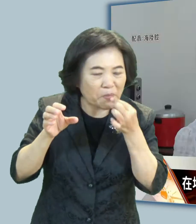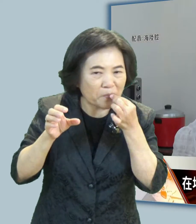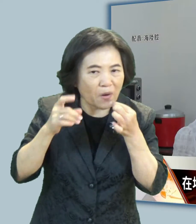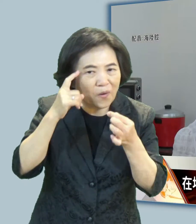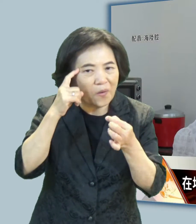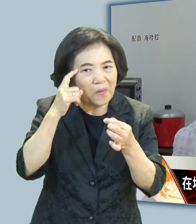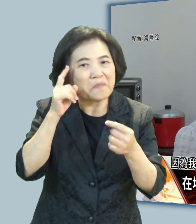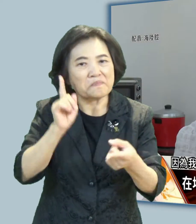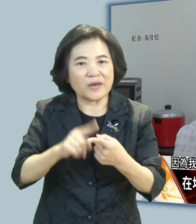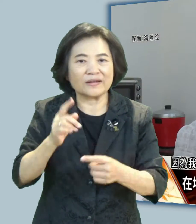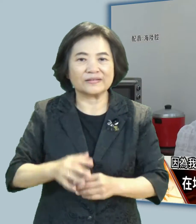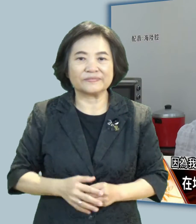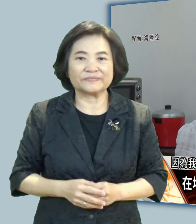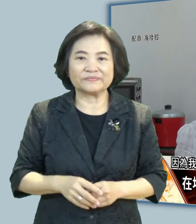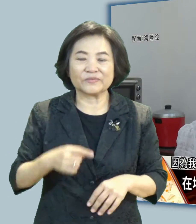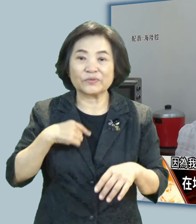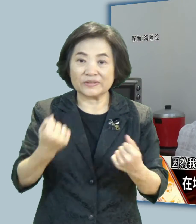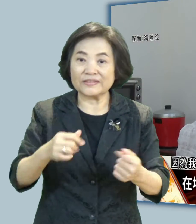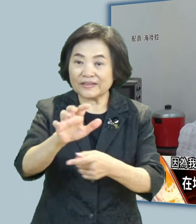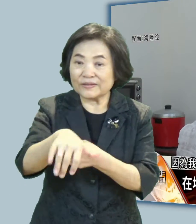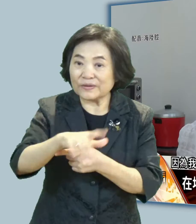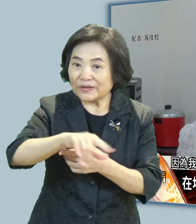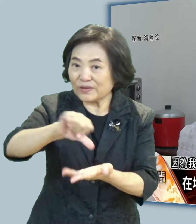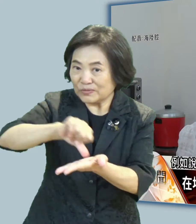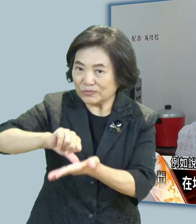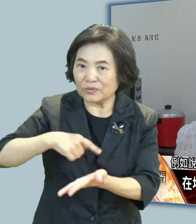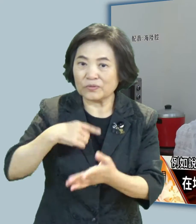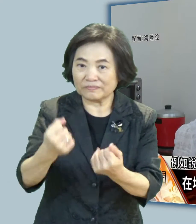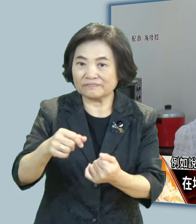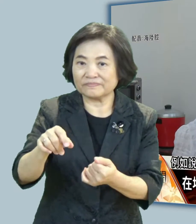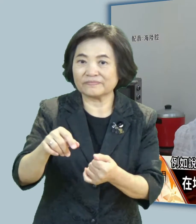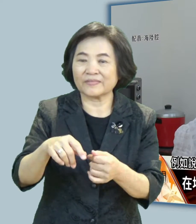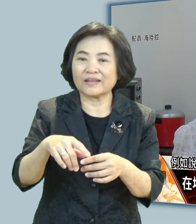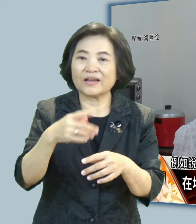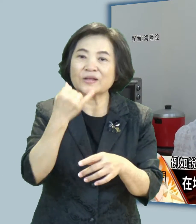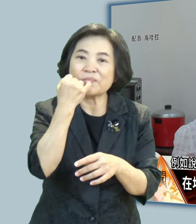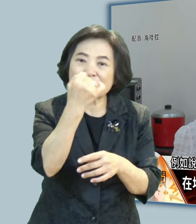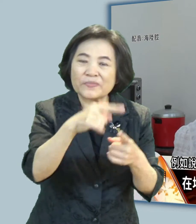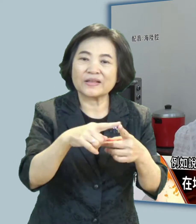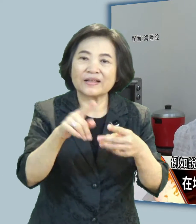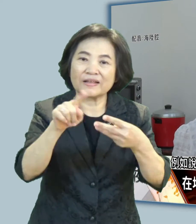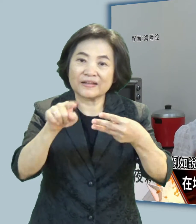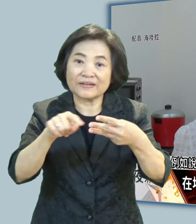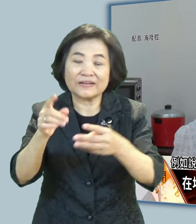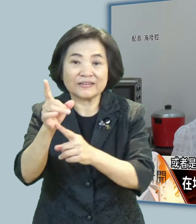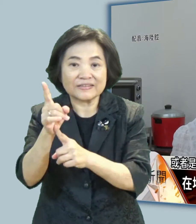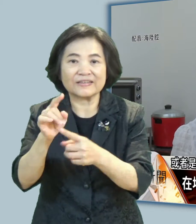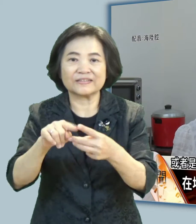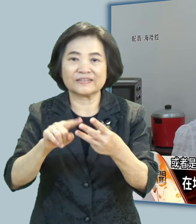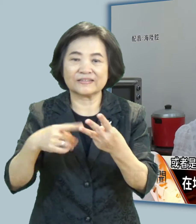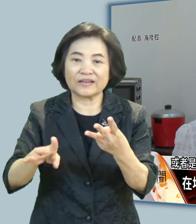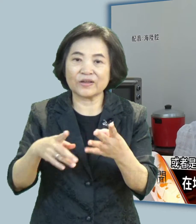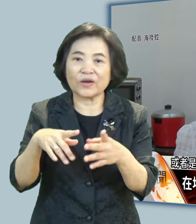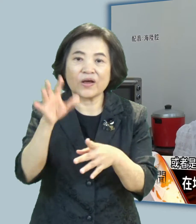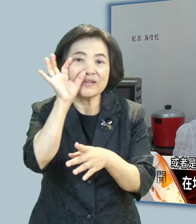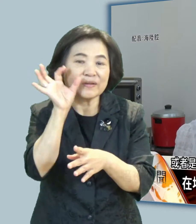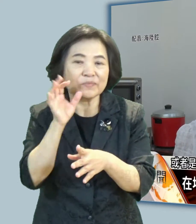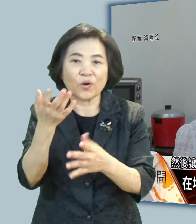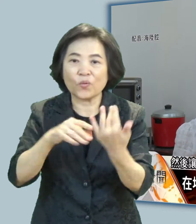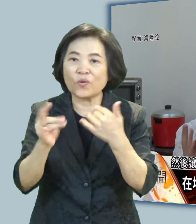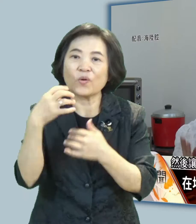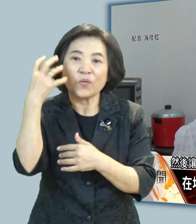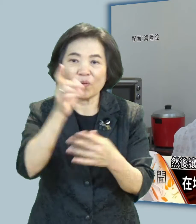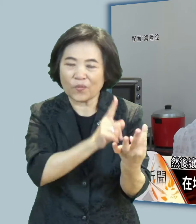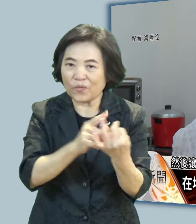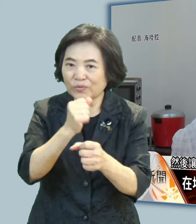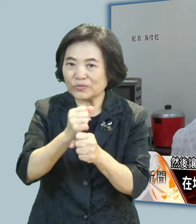好。 因为我都是用在地的农特产品，例如说桑葚、洛神或者是柠檬、火龙果制造成的甜点，然